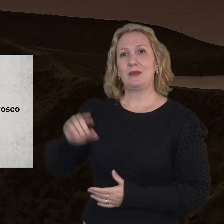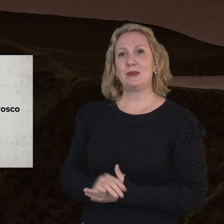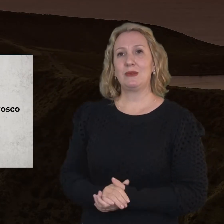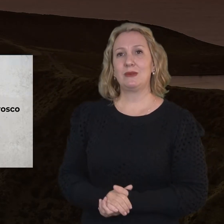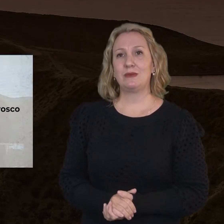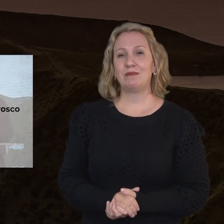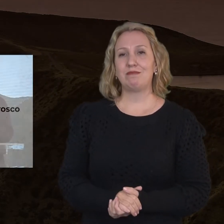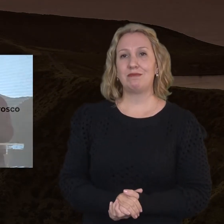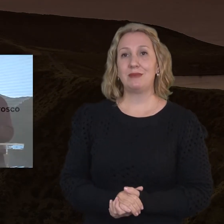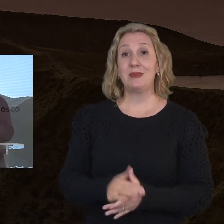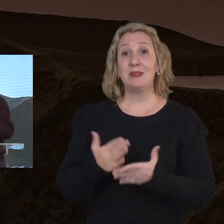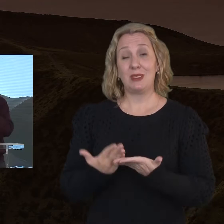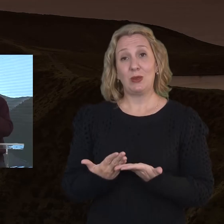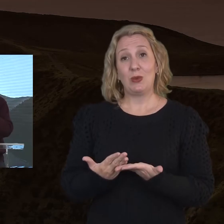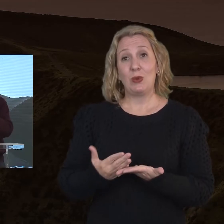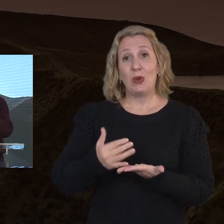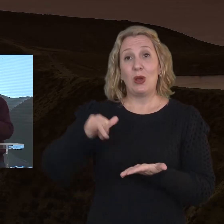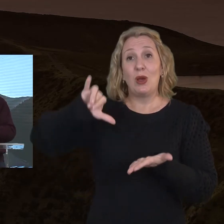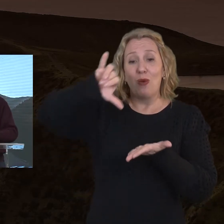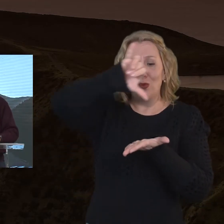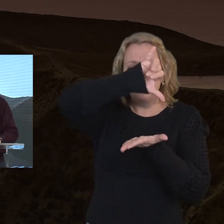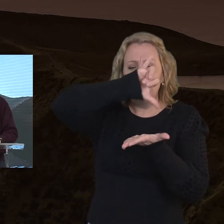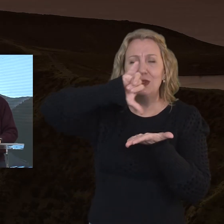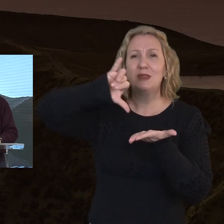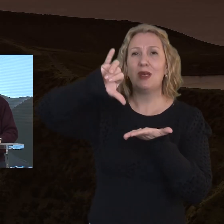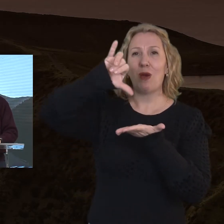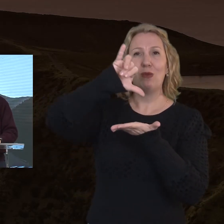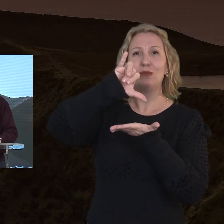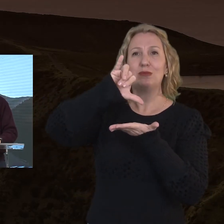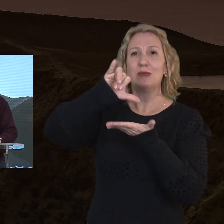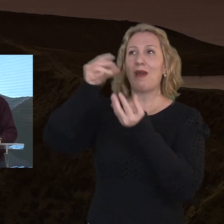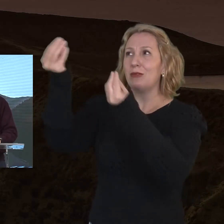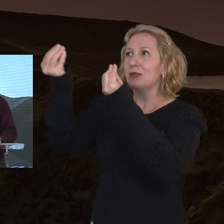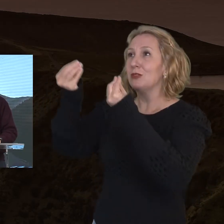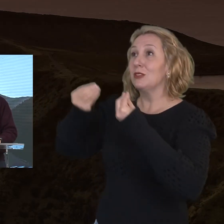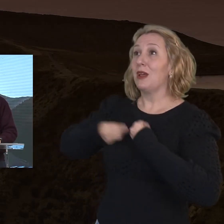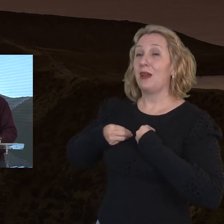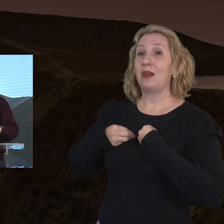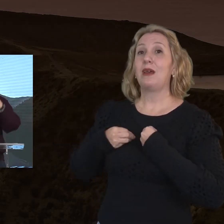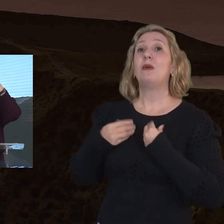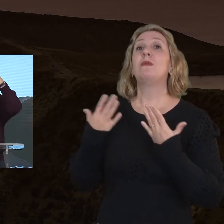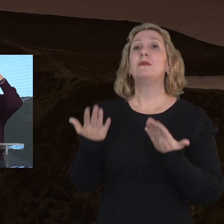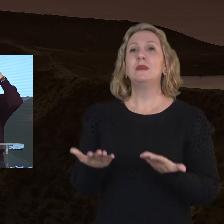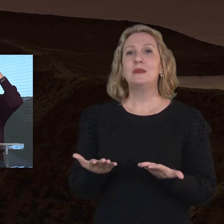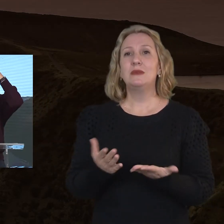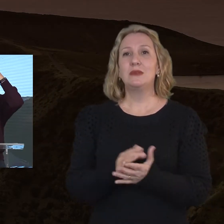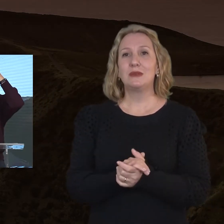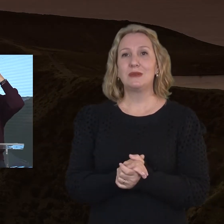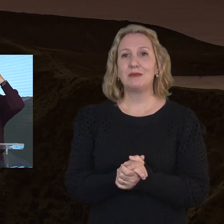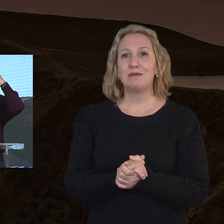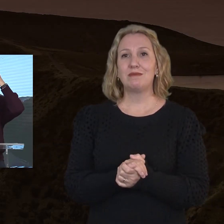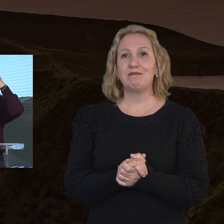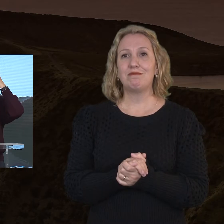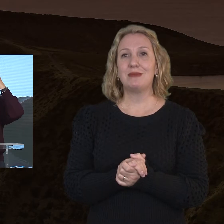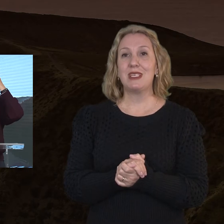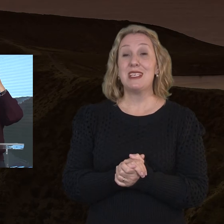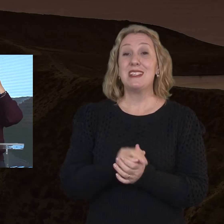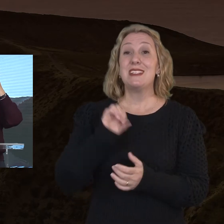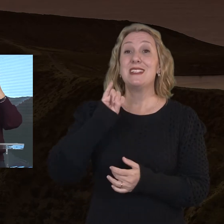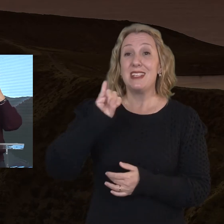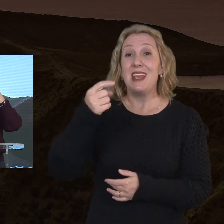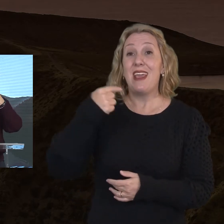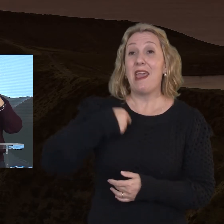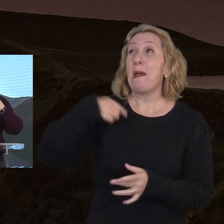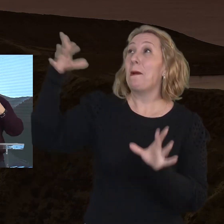vem querido irmão quando estamos conectados a promoção dessa da cabeça